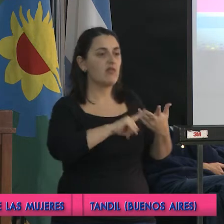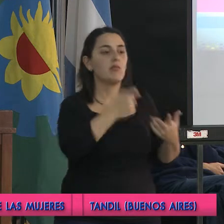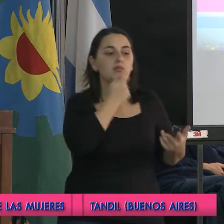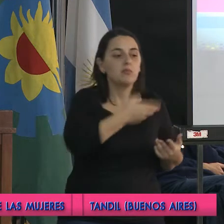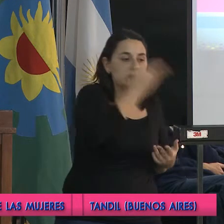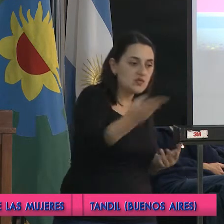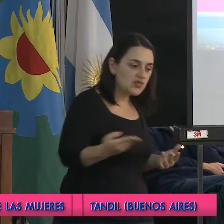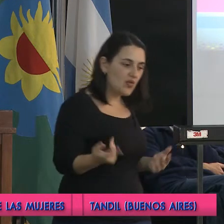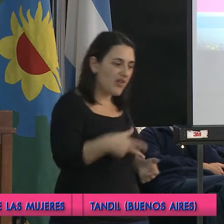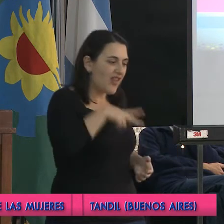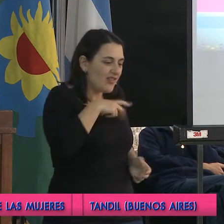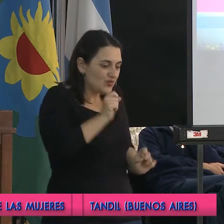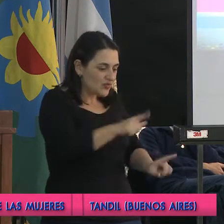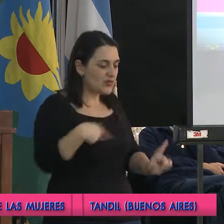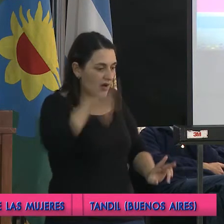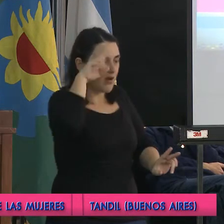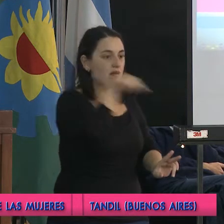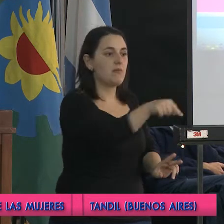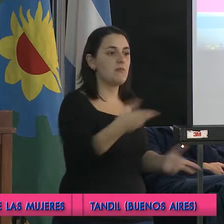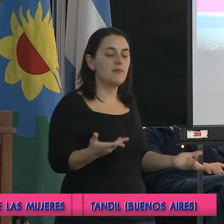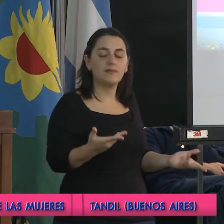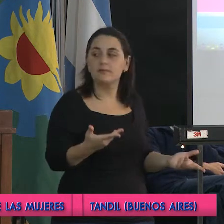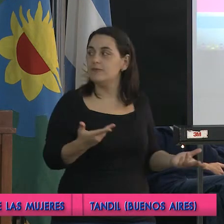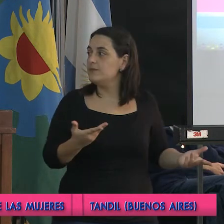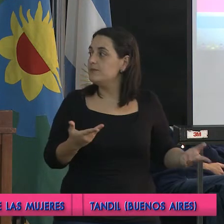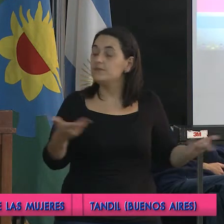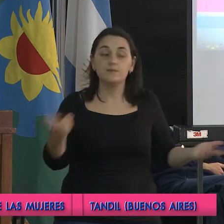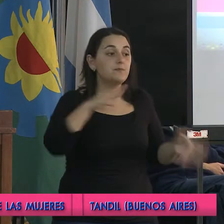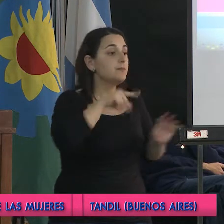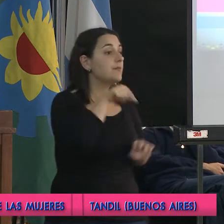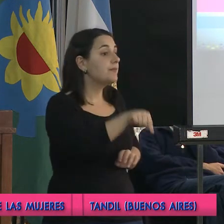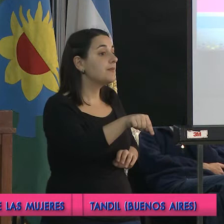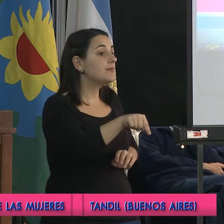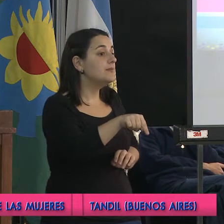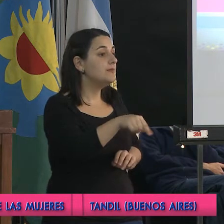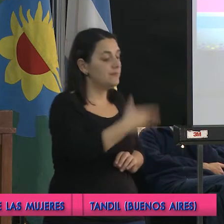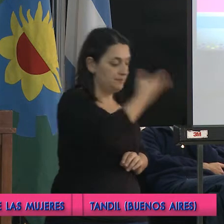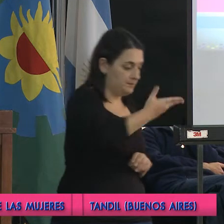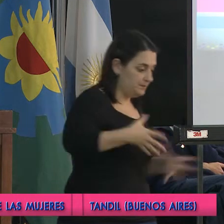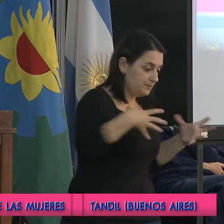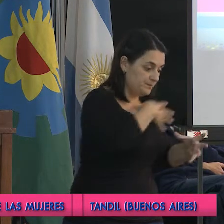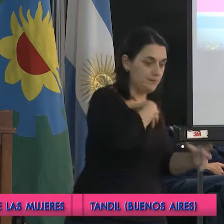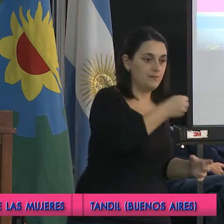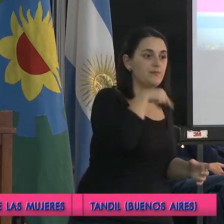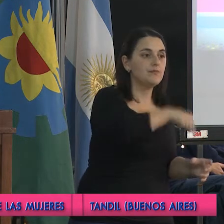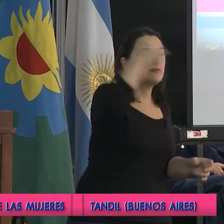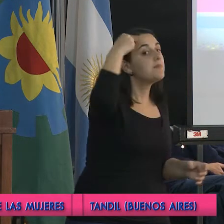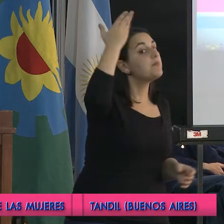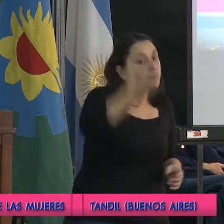intimidad e integridad de los involucrados. Como parte de estas medidas se propone convocar agentes con